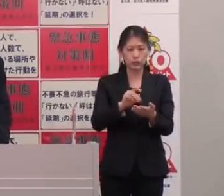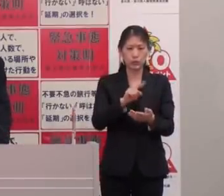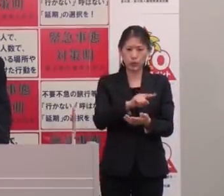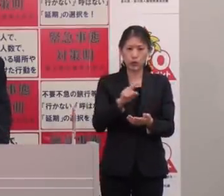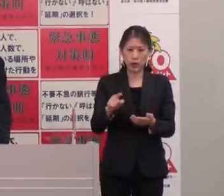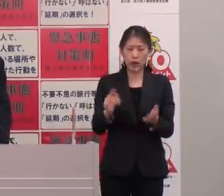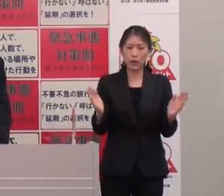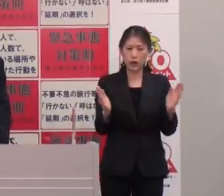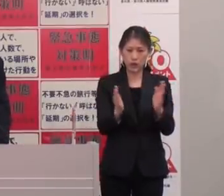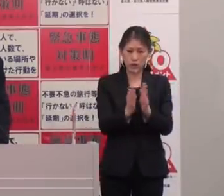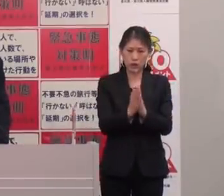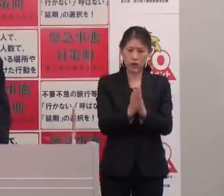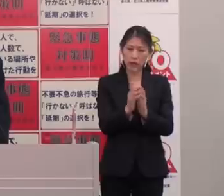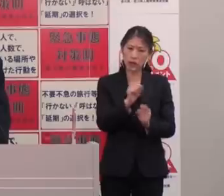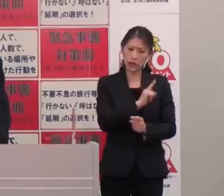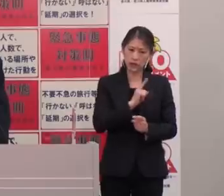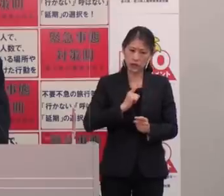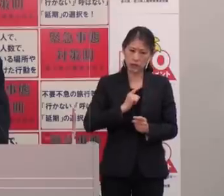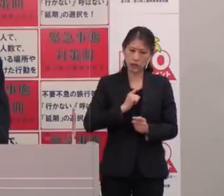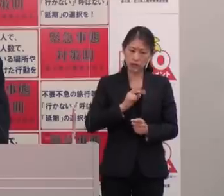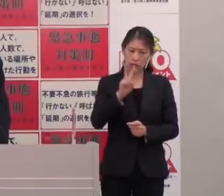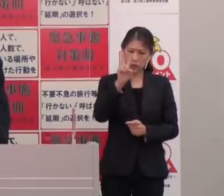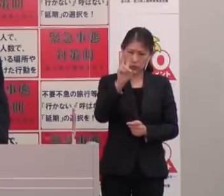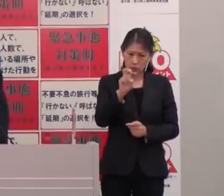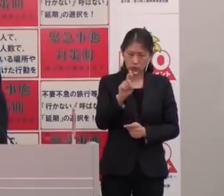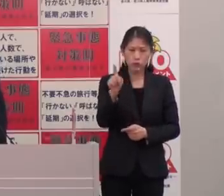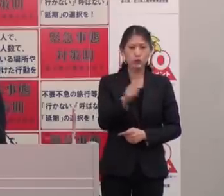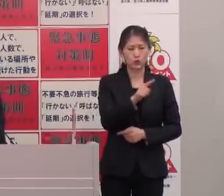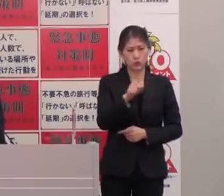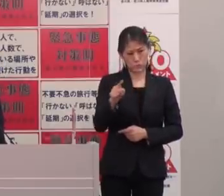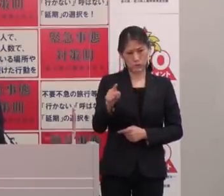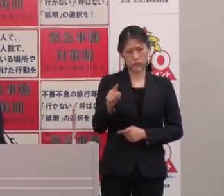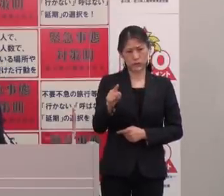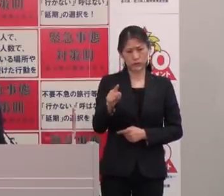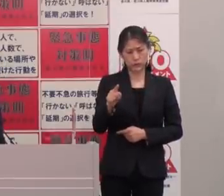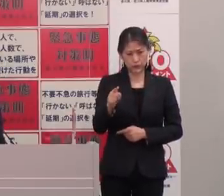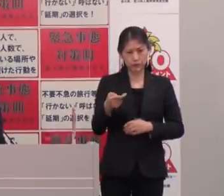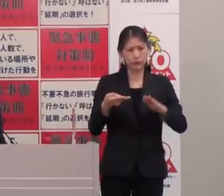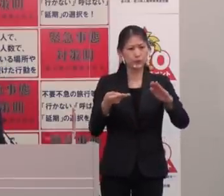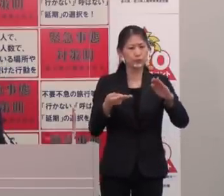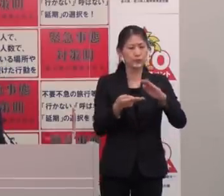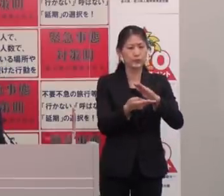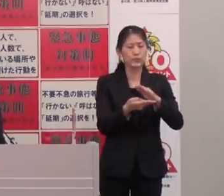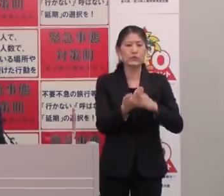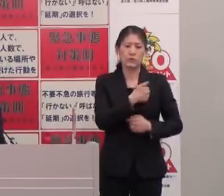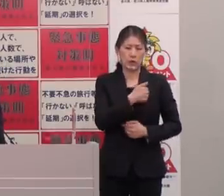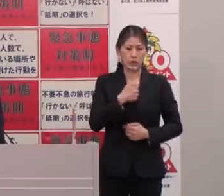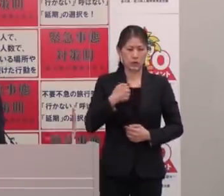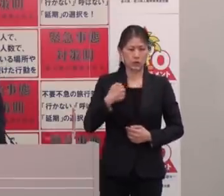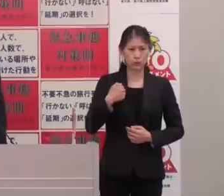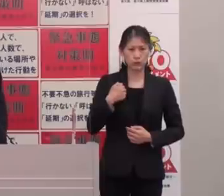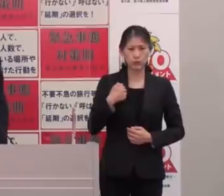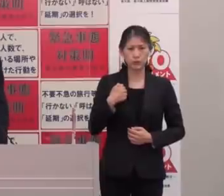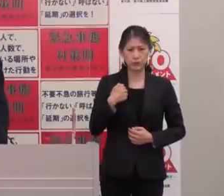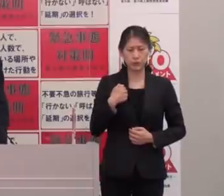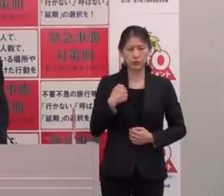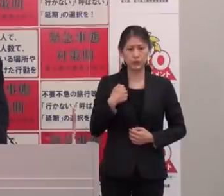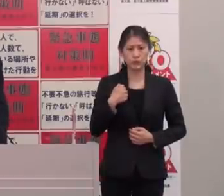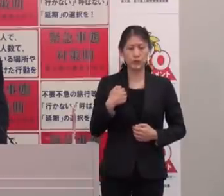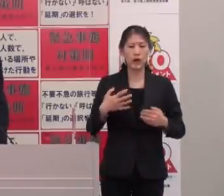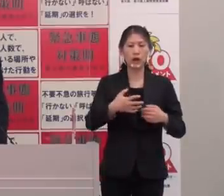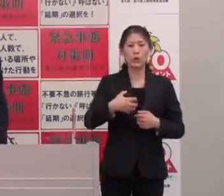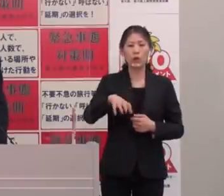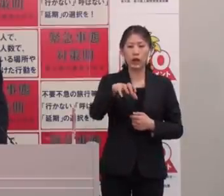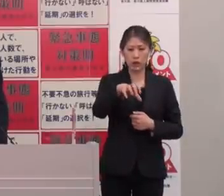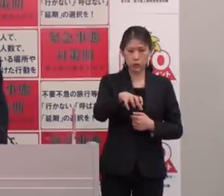日約20人受け入れを行う体制としております。まあ、ただ保健所の搬送調整